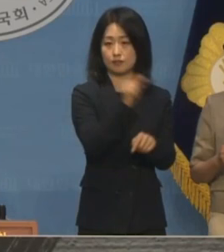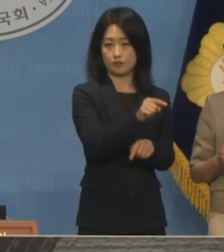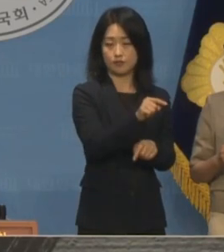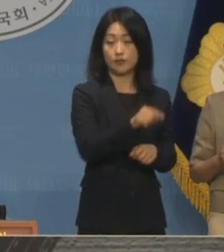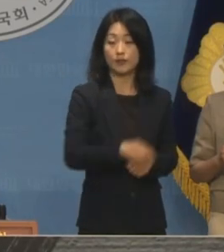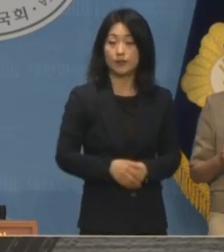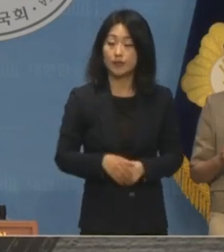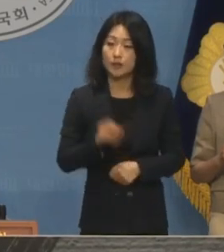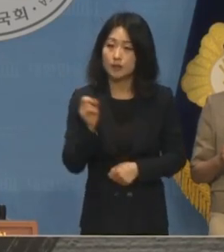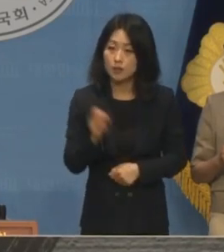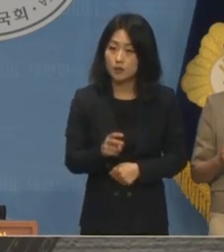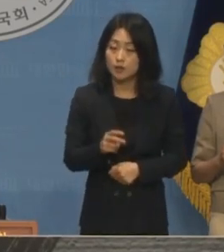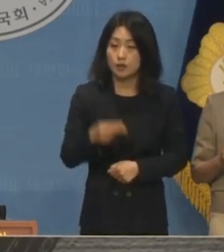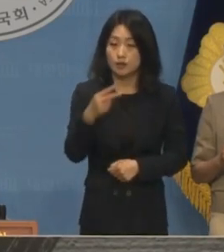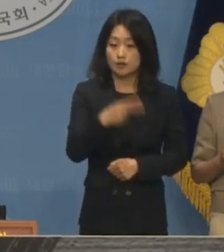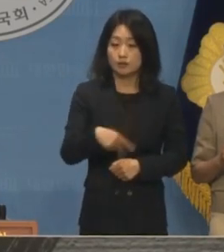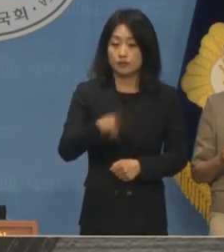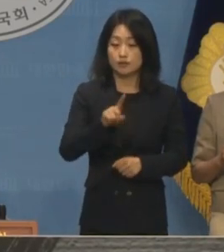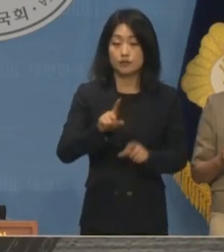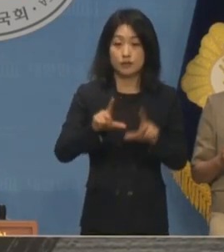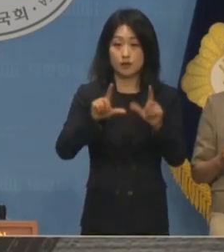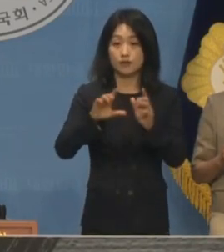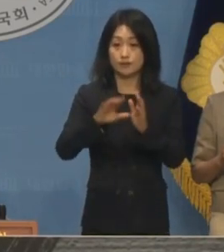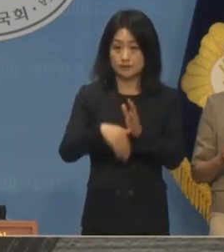또한 2011년